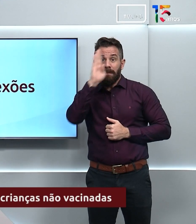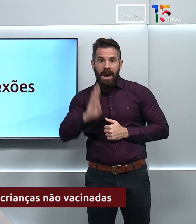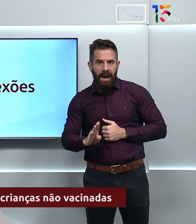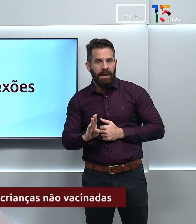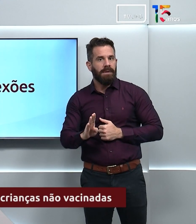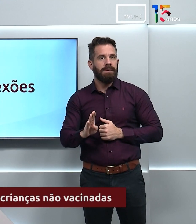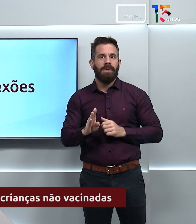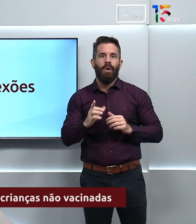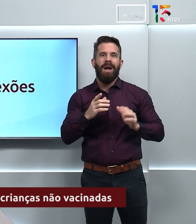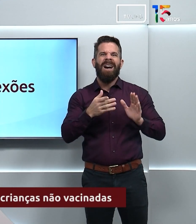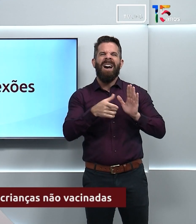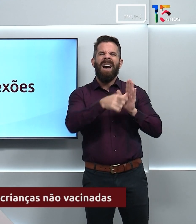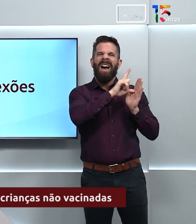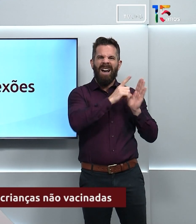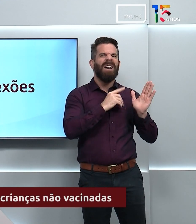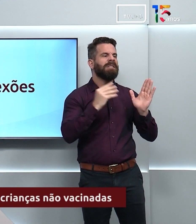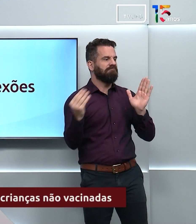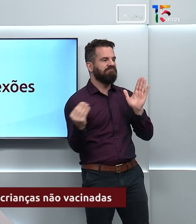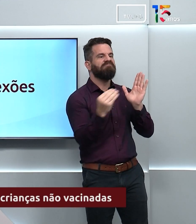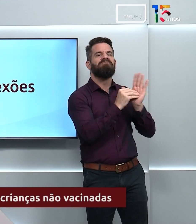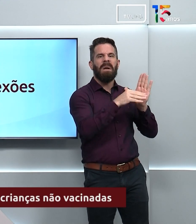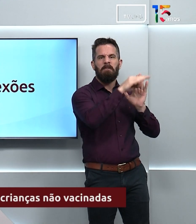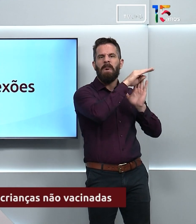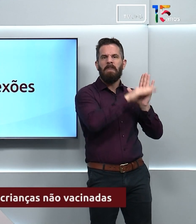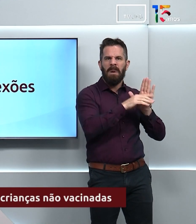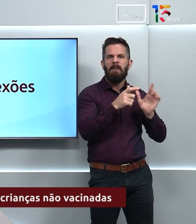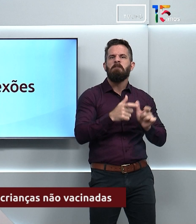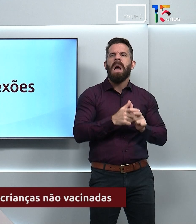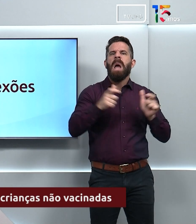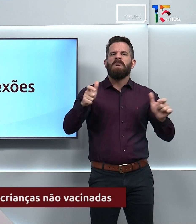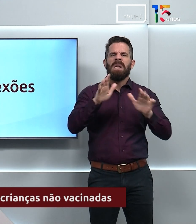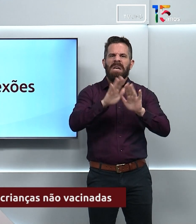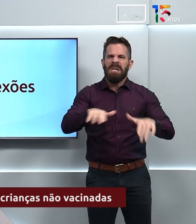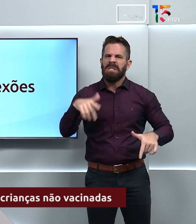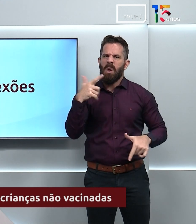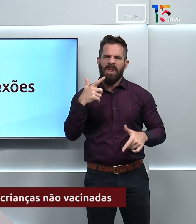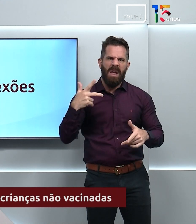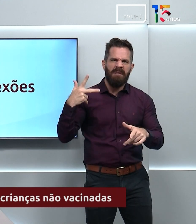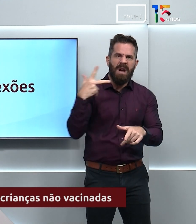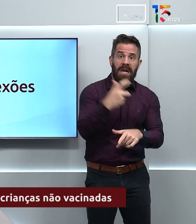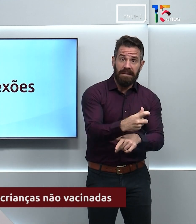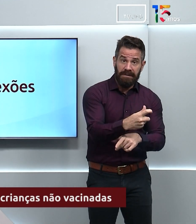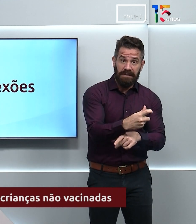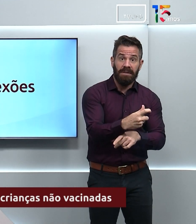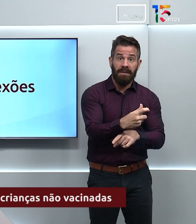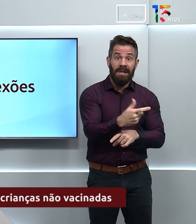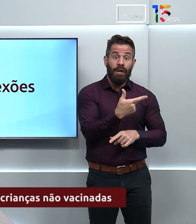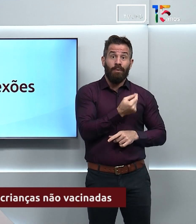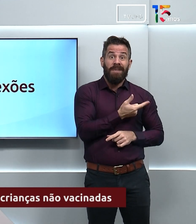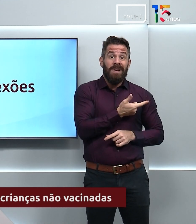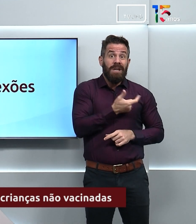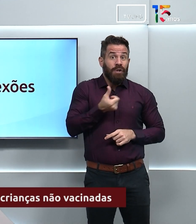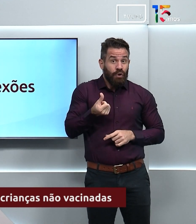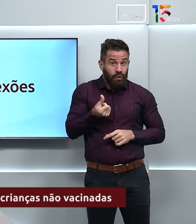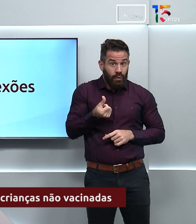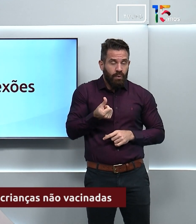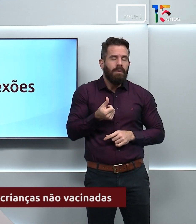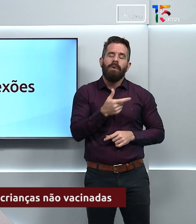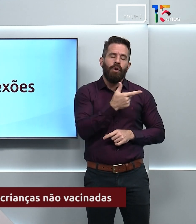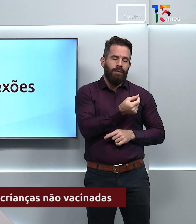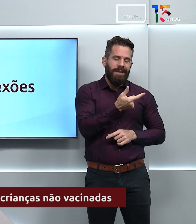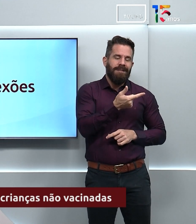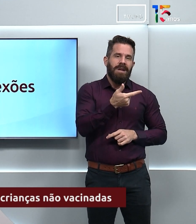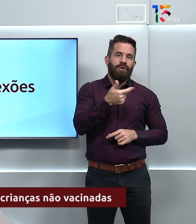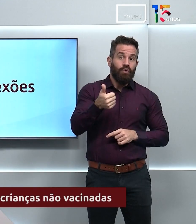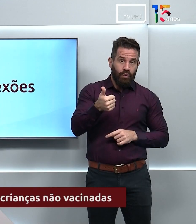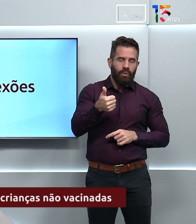países com maior número de crianças não vacinadas. Em 2021, o país ocupava o 7º lugar da lista. Essa